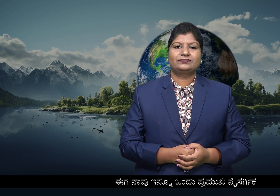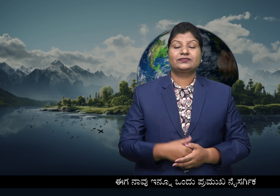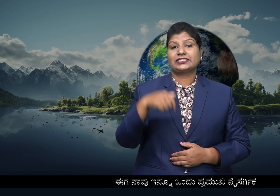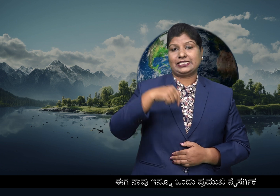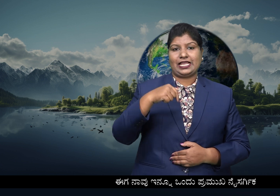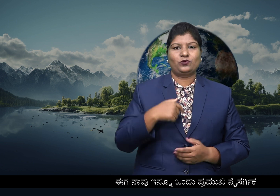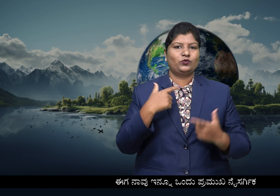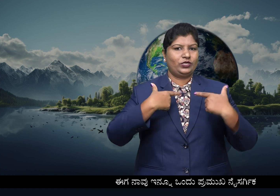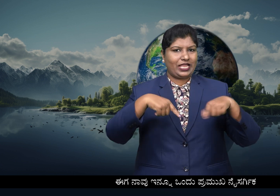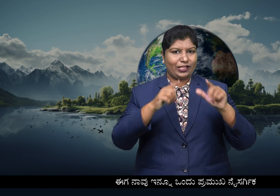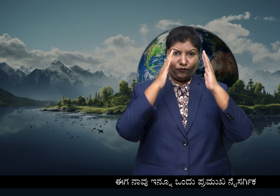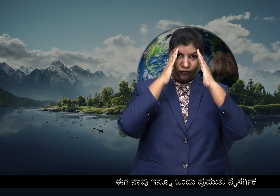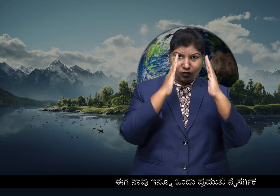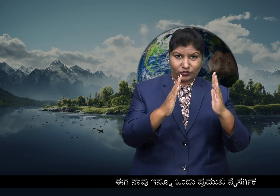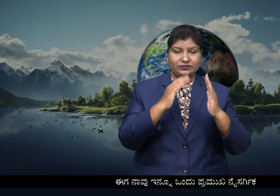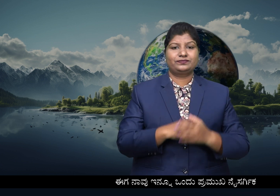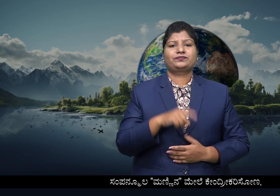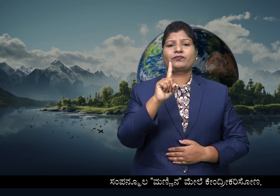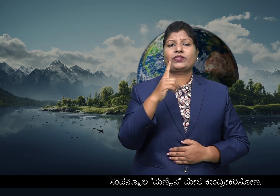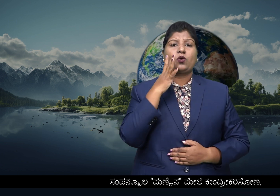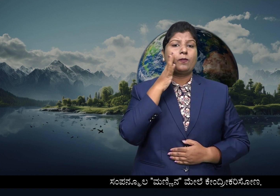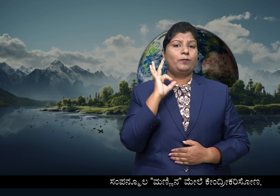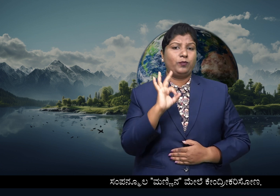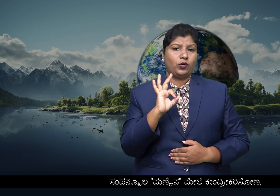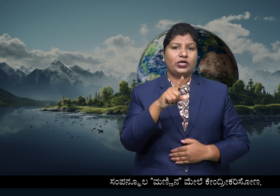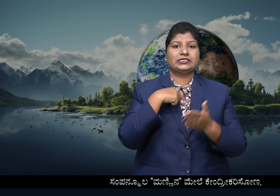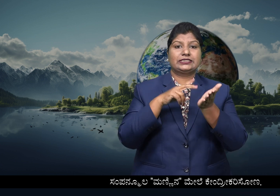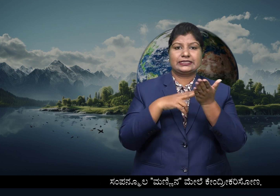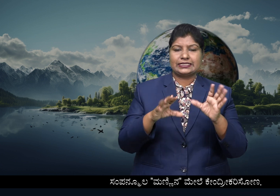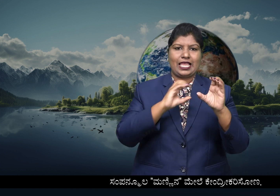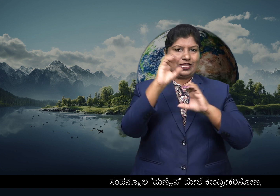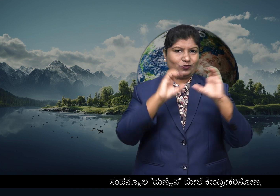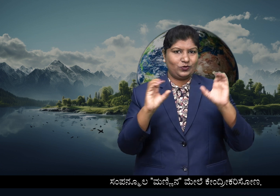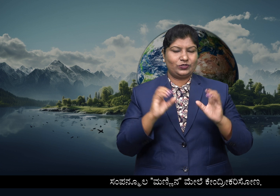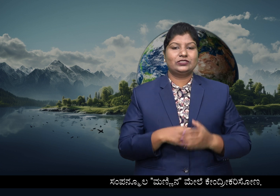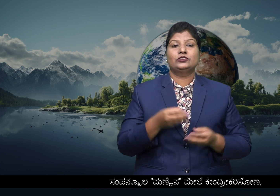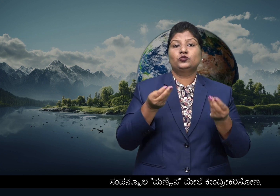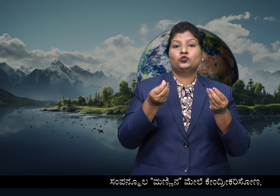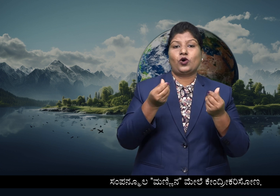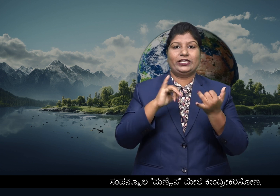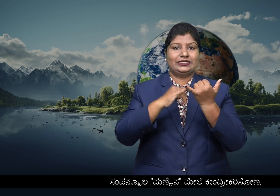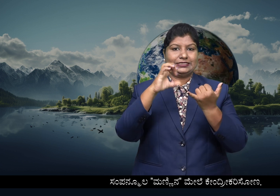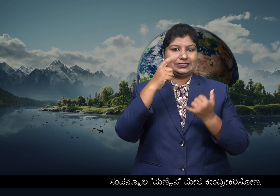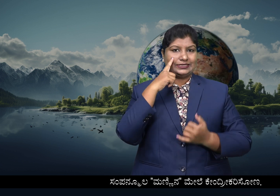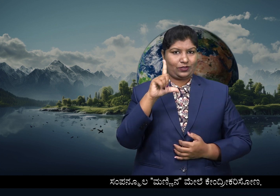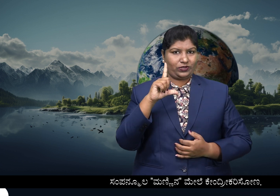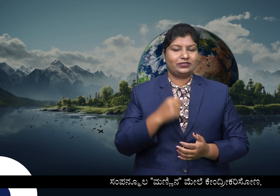ಈಗ ನಾವು ಇನ್ನೊಂದು ಪ್ರಮುಖ ನೈಸರ್ಗಿಕ ಸಂಪನ್ಮೂಲ ಮಣ್ಣಿನ ಮೇಲೆ ಕೇಂದ್ರೀಕರಿಸೋಣ.